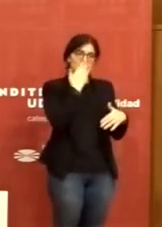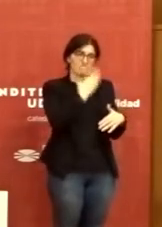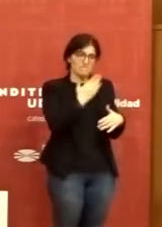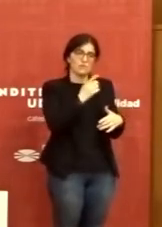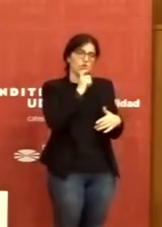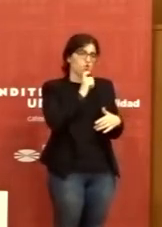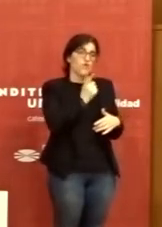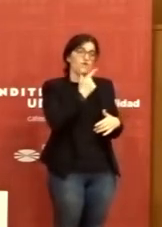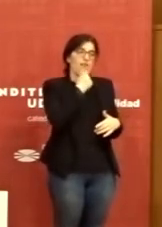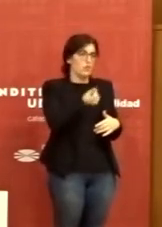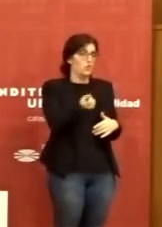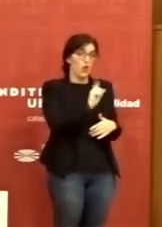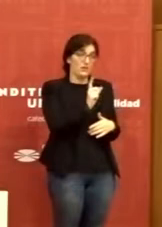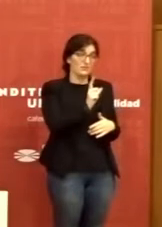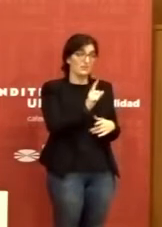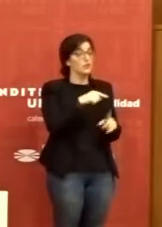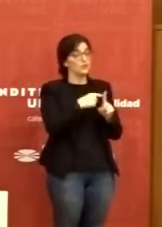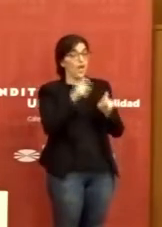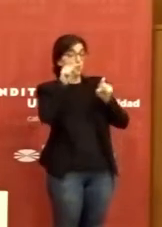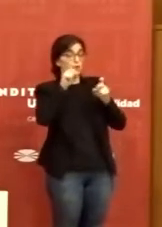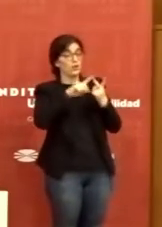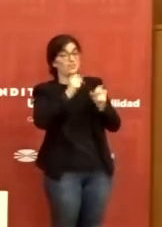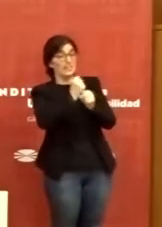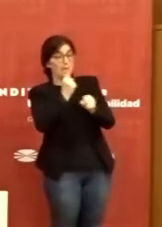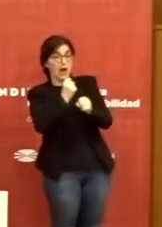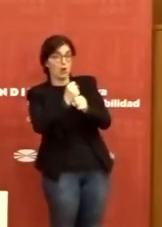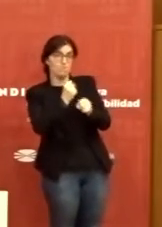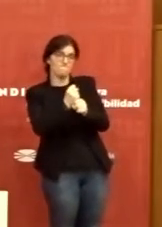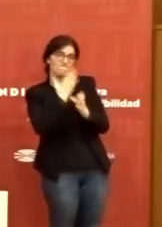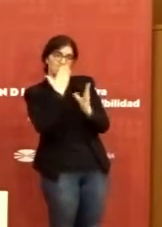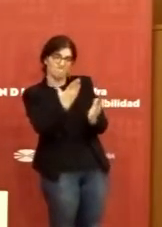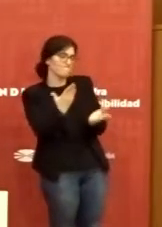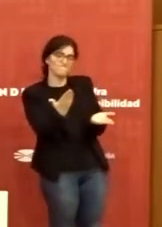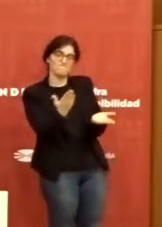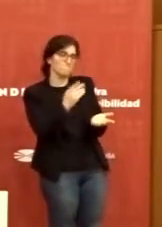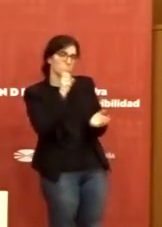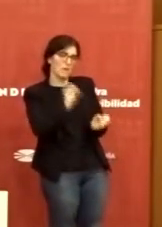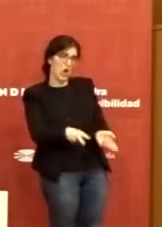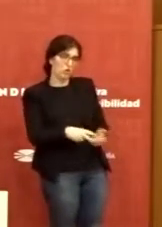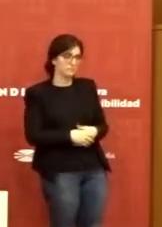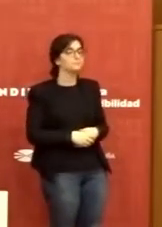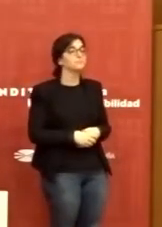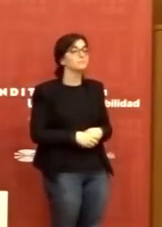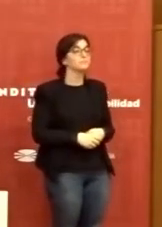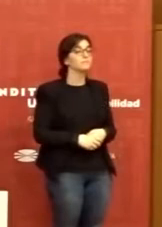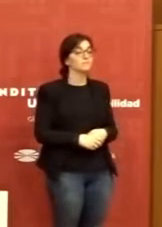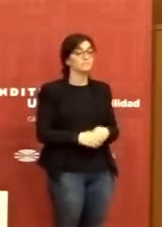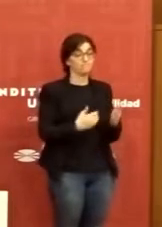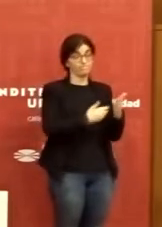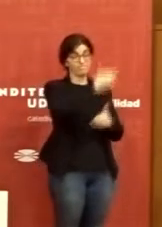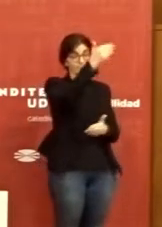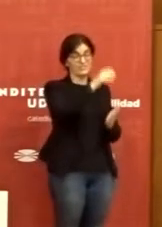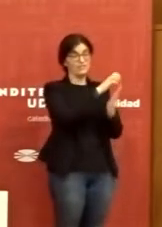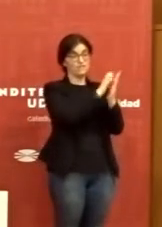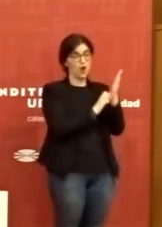personas con discapacidad, evidentemente no es nada fácil tampoco su empleabilidad. Fijaos que, según el informe del Instituto Nacional de